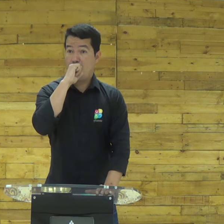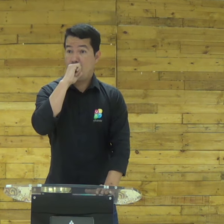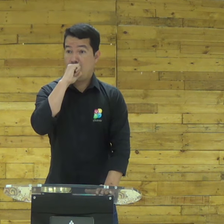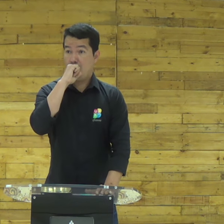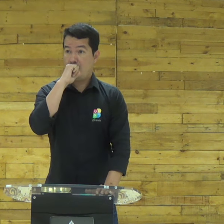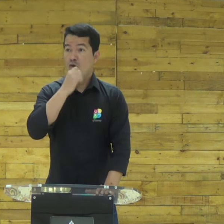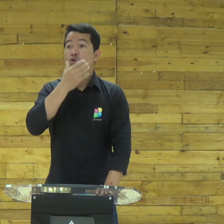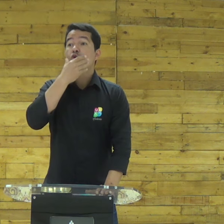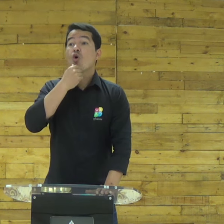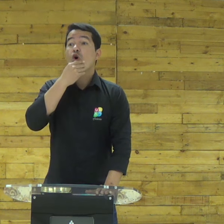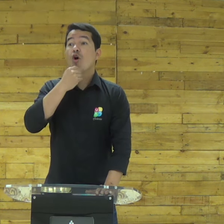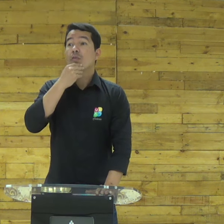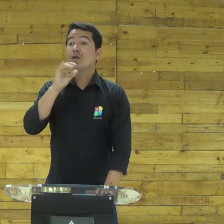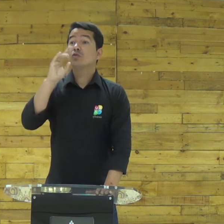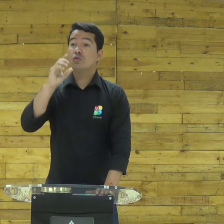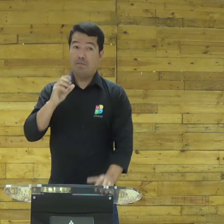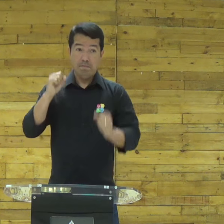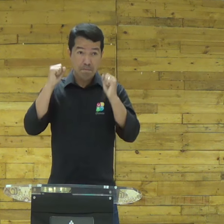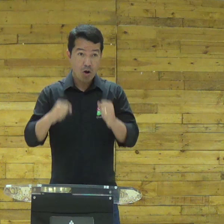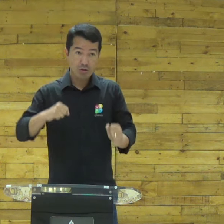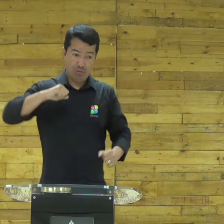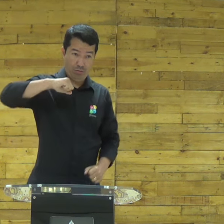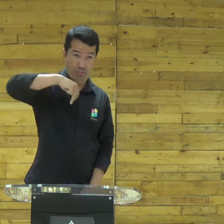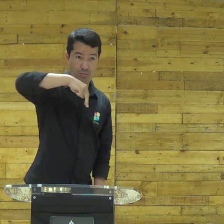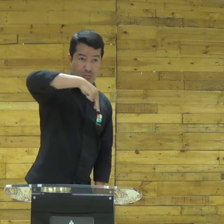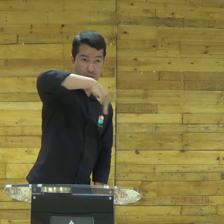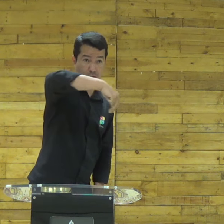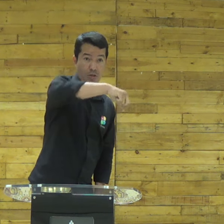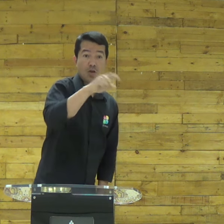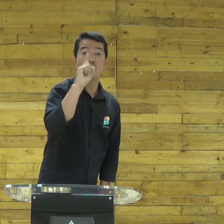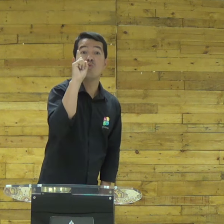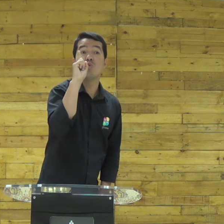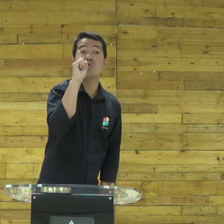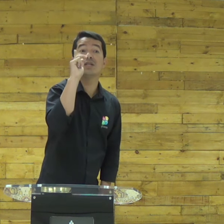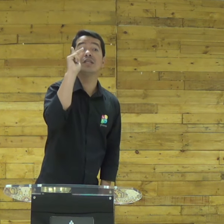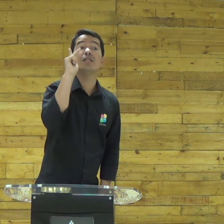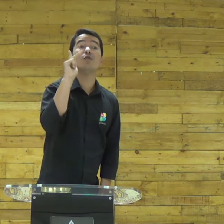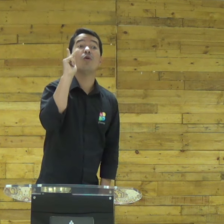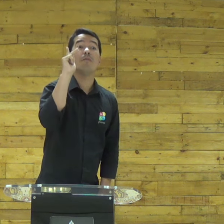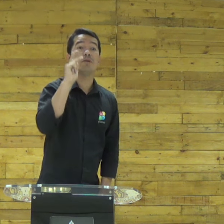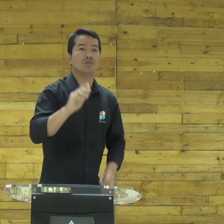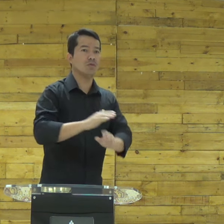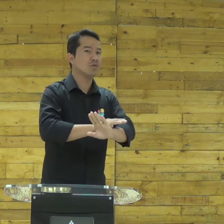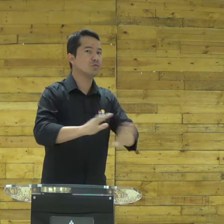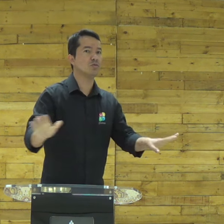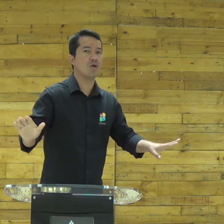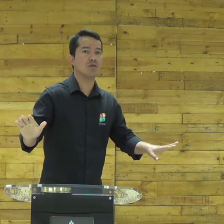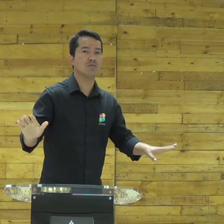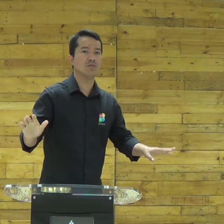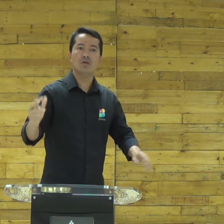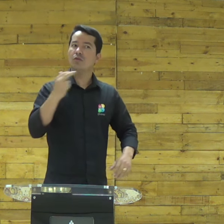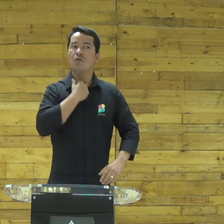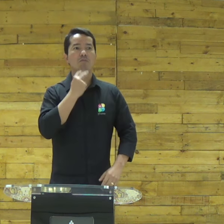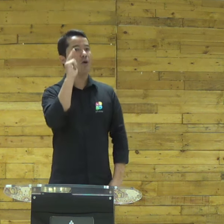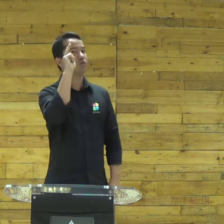no sábado o homem Deia só andar 1